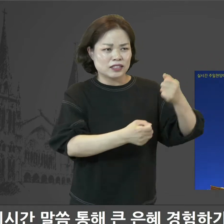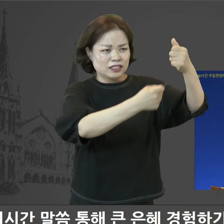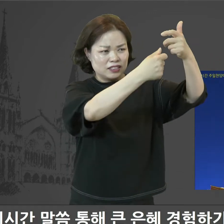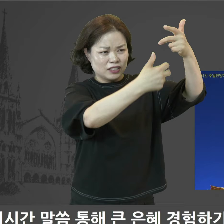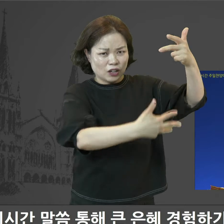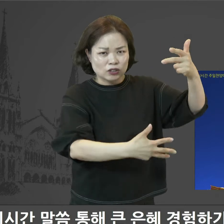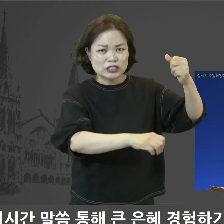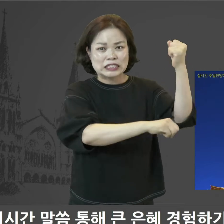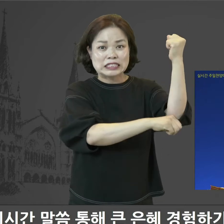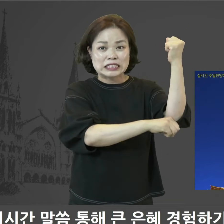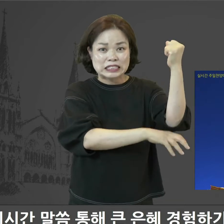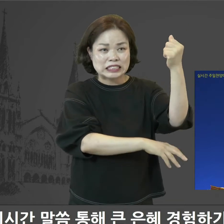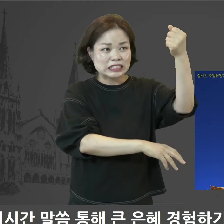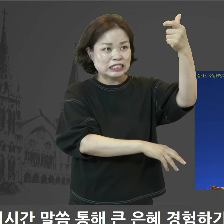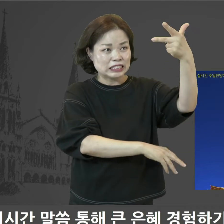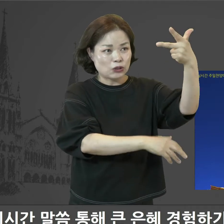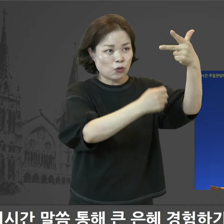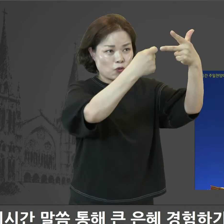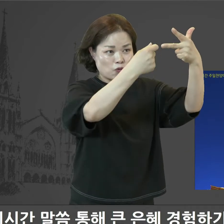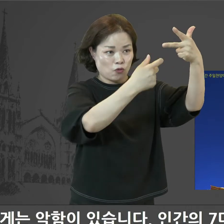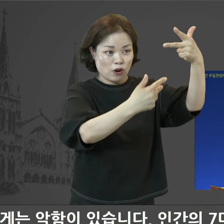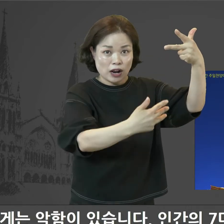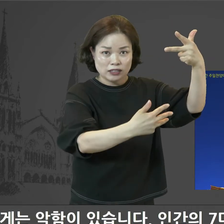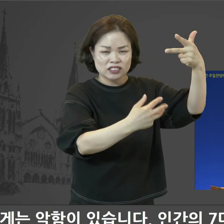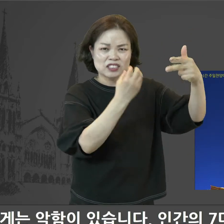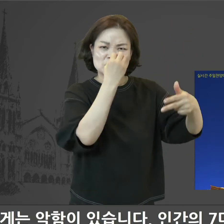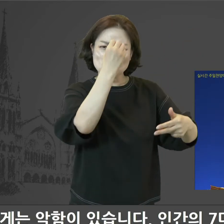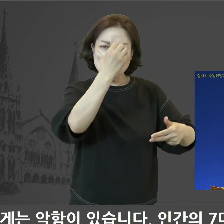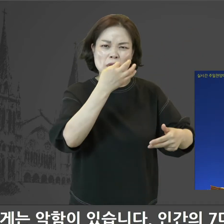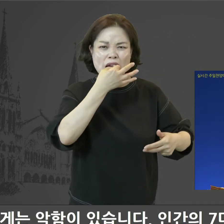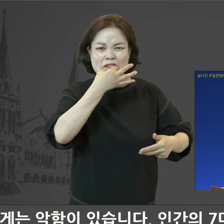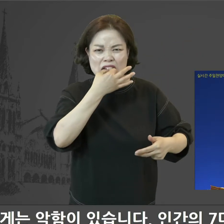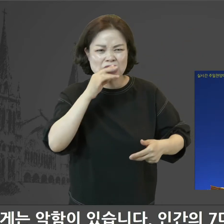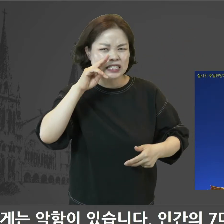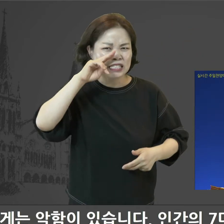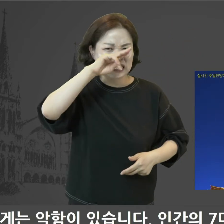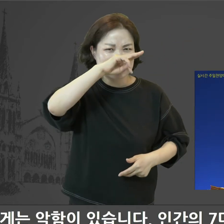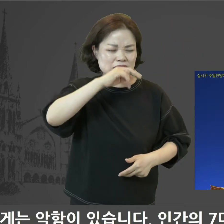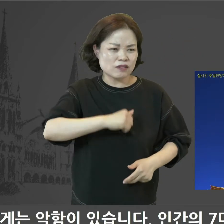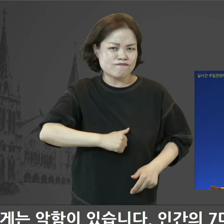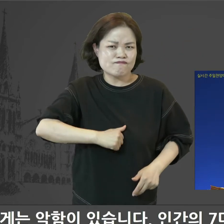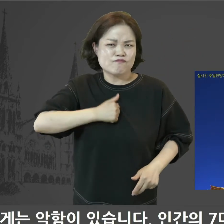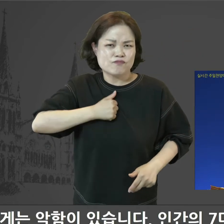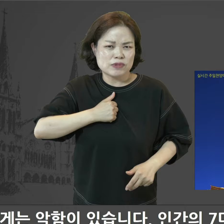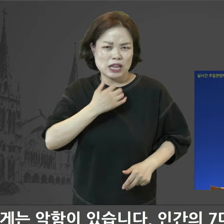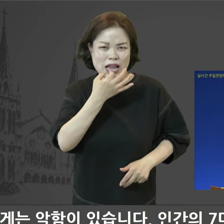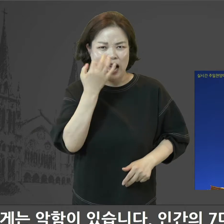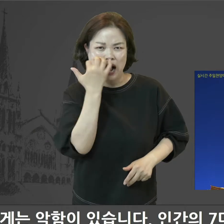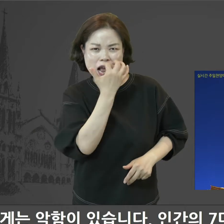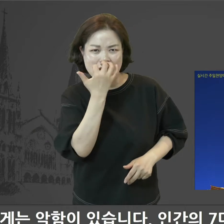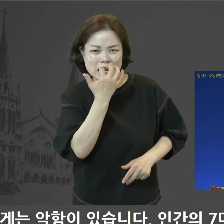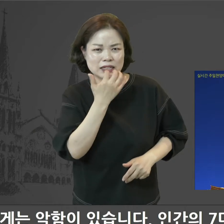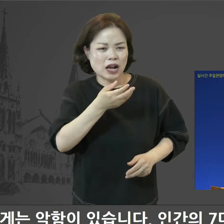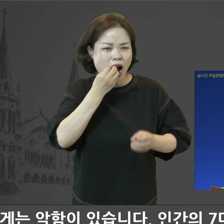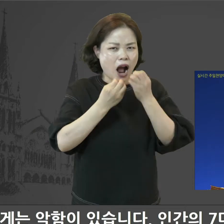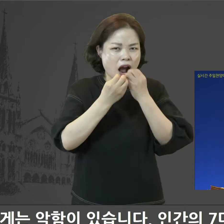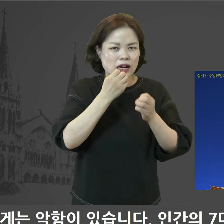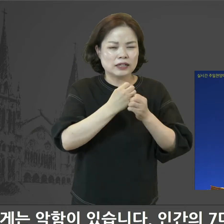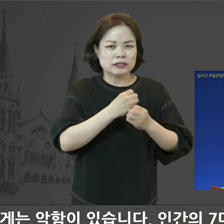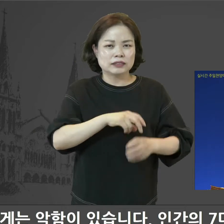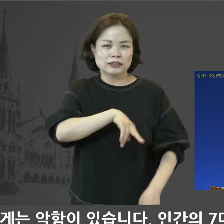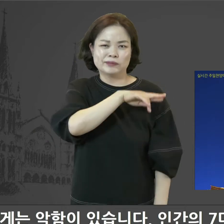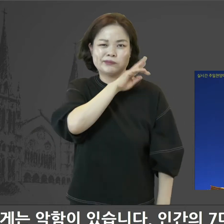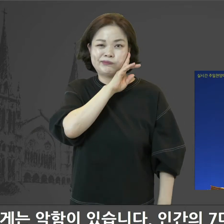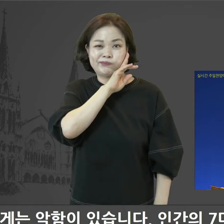죄의 근원이 된다는 이 7가지 죄는 교만, 탐욕, 시기, 분노, 음욕, 식탐,